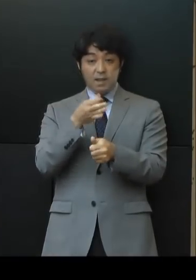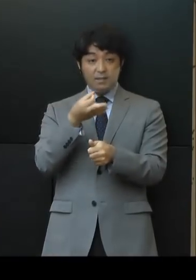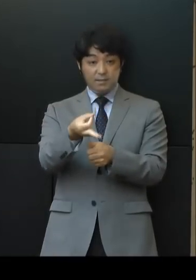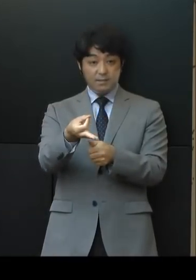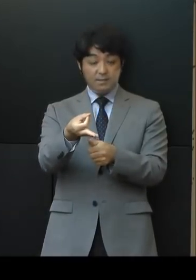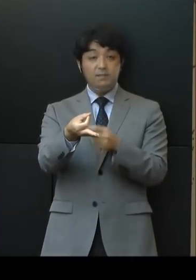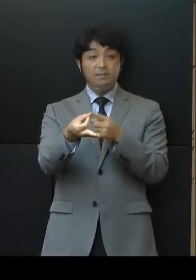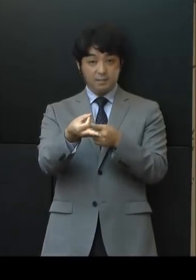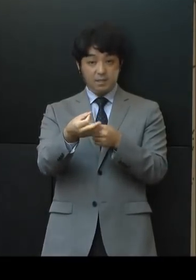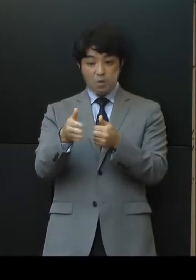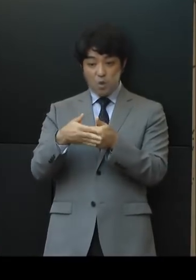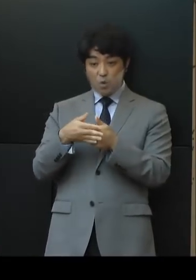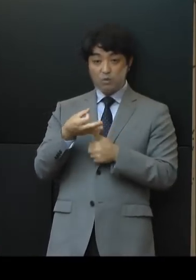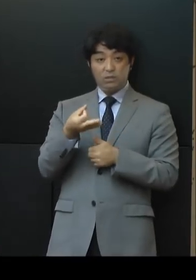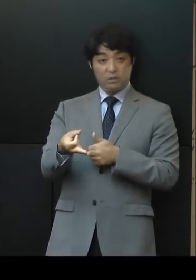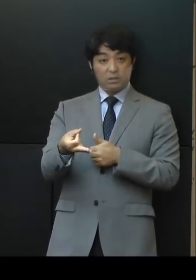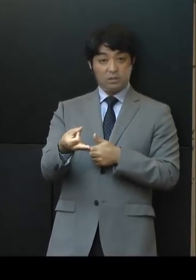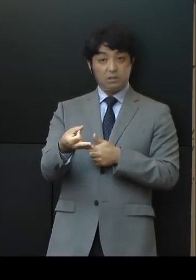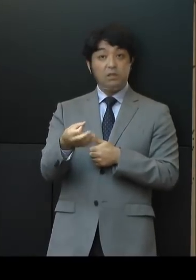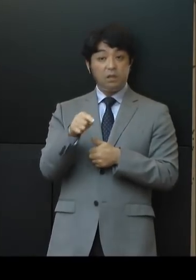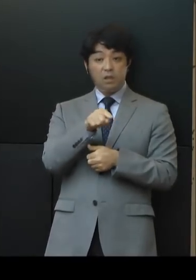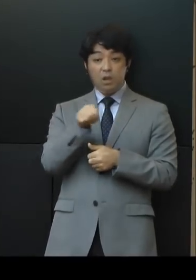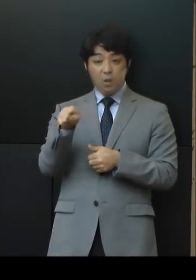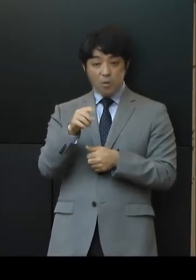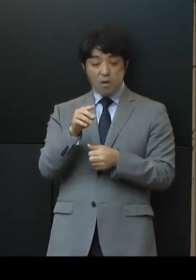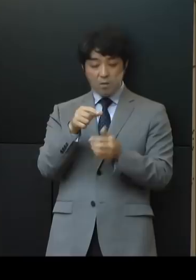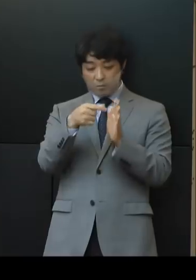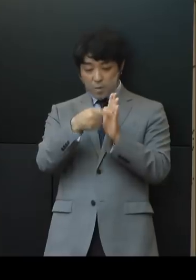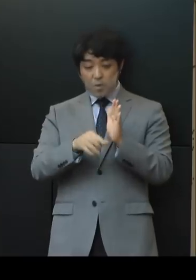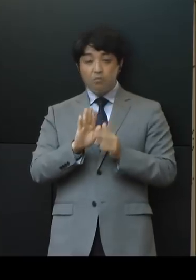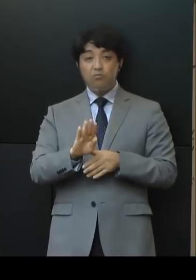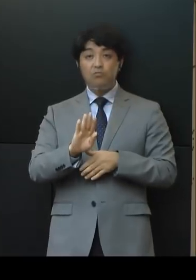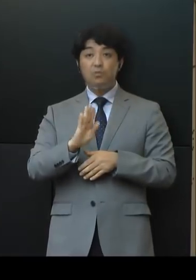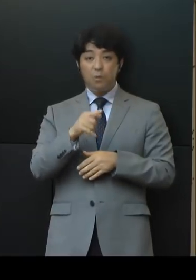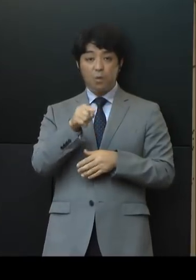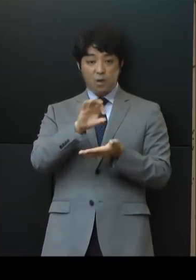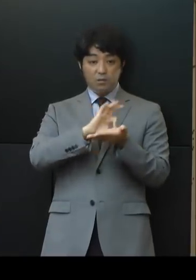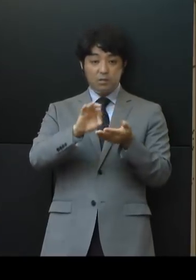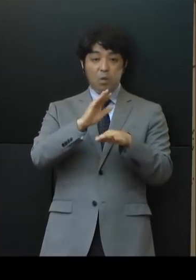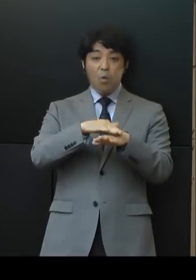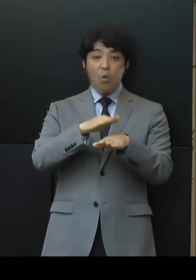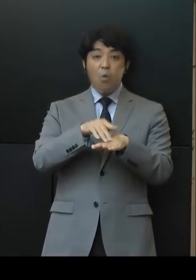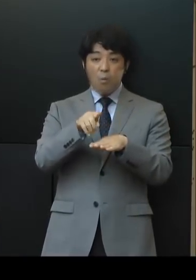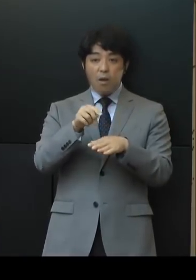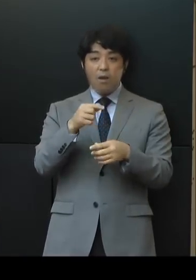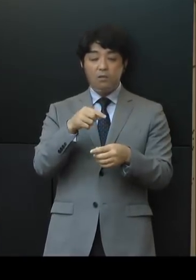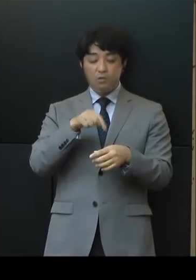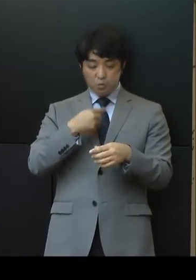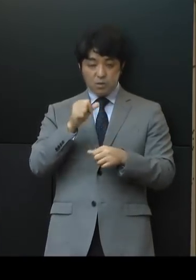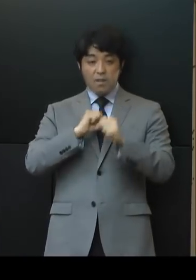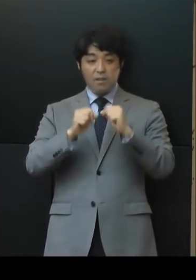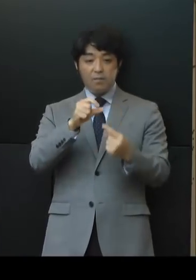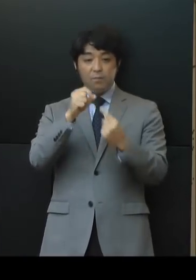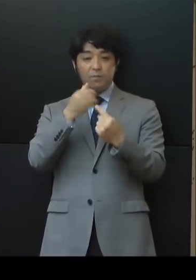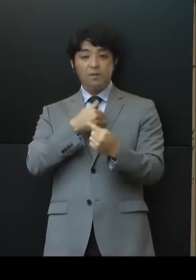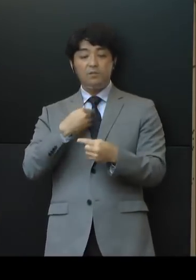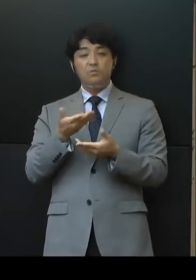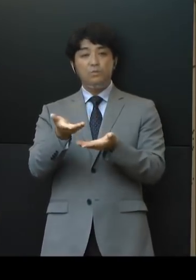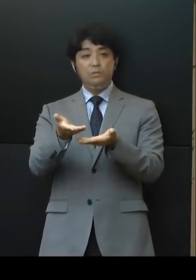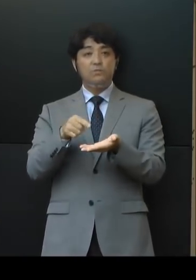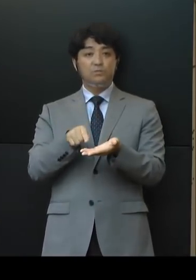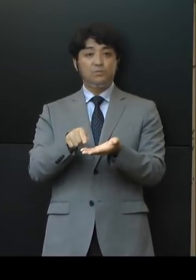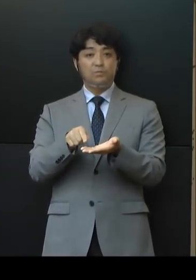支援金ですとか協力金を立て付けてやっておりまして、使い方のいいような事業にしたいと、要するに事業者において